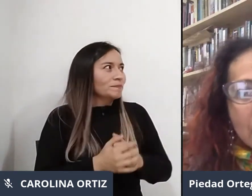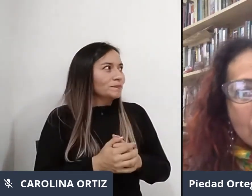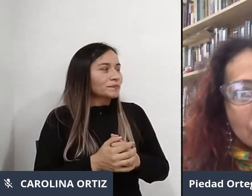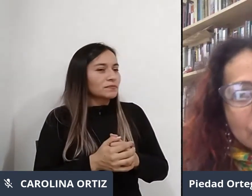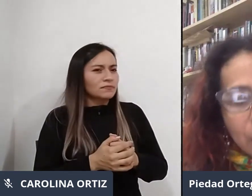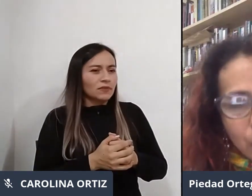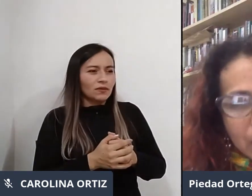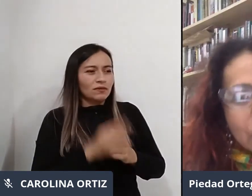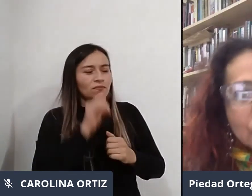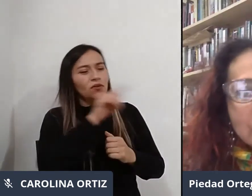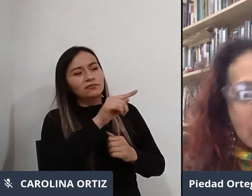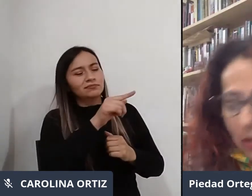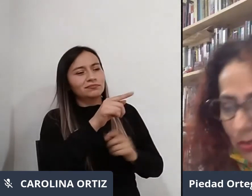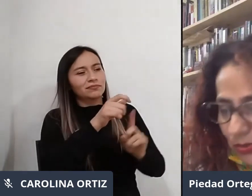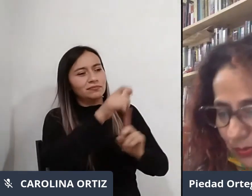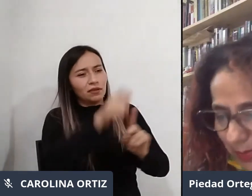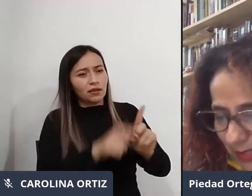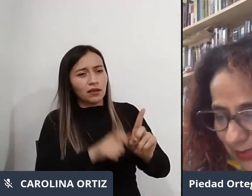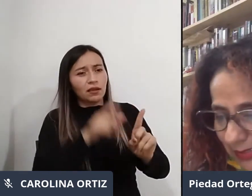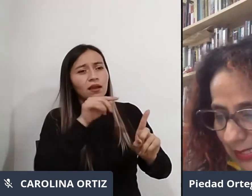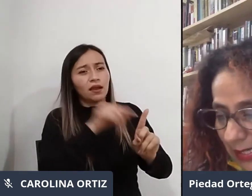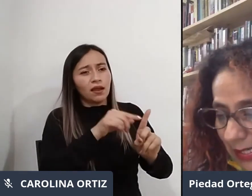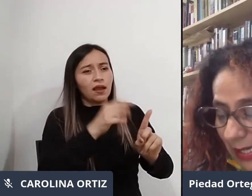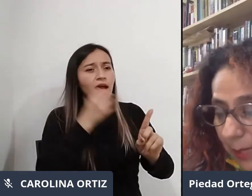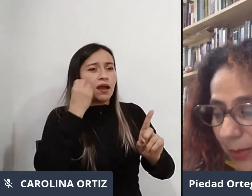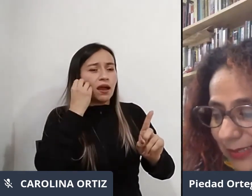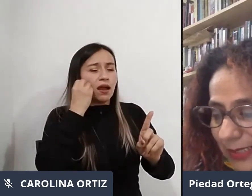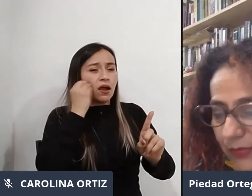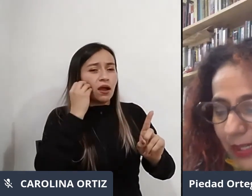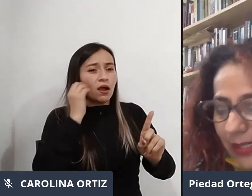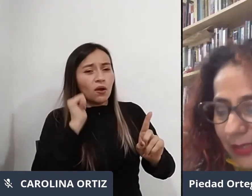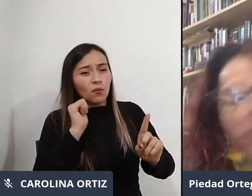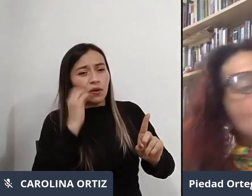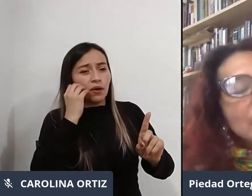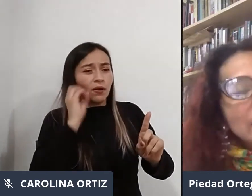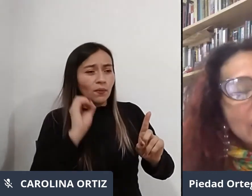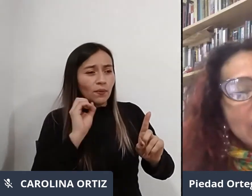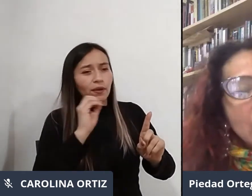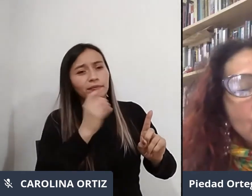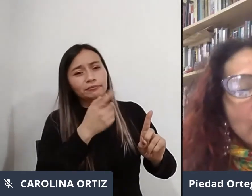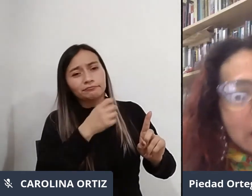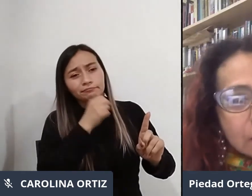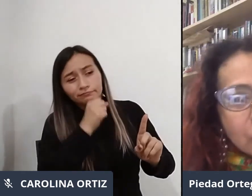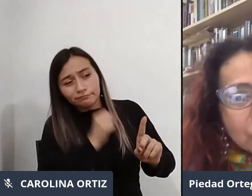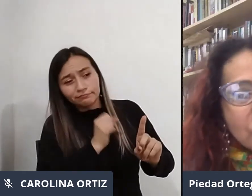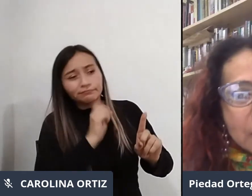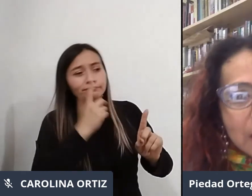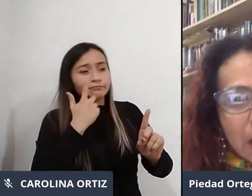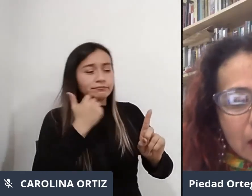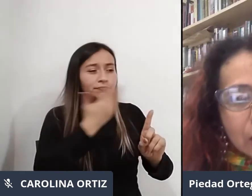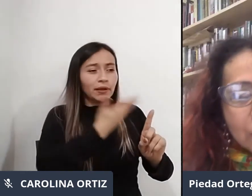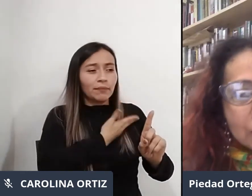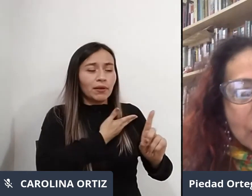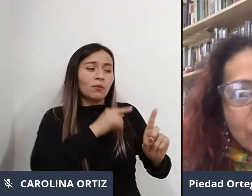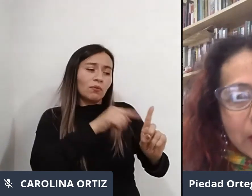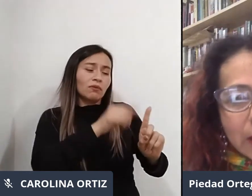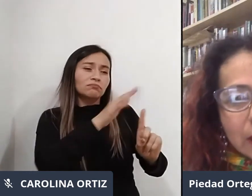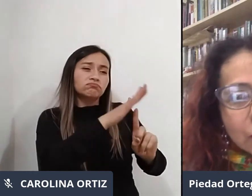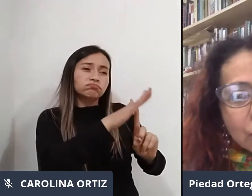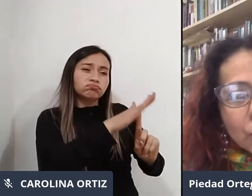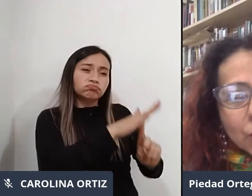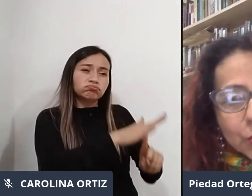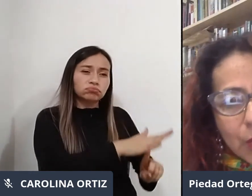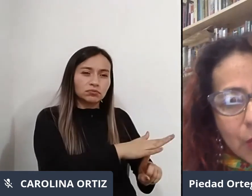de nuestros abuelos y de nuestros padres. ¿Qué puede significar entonces el darwinismo social como